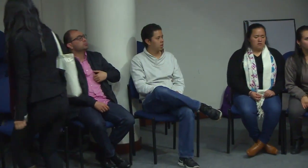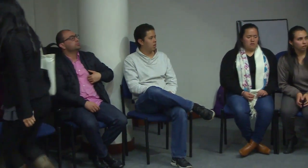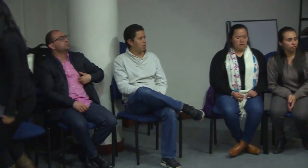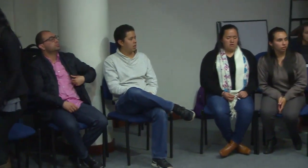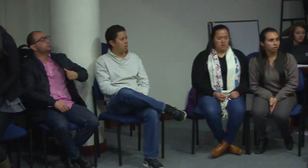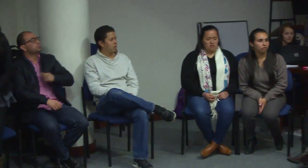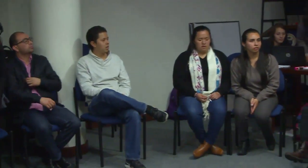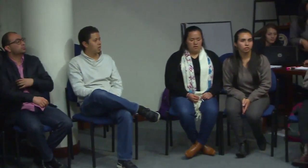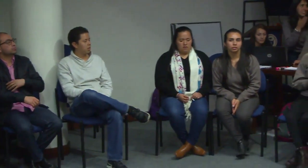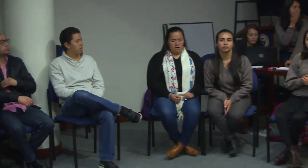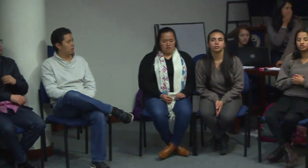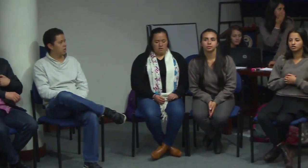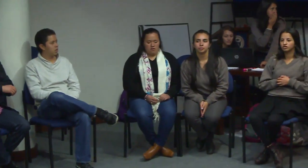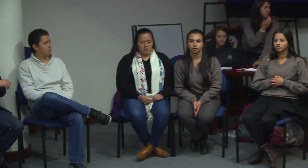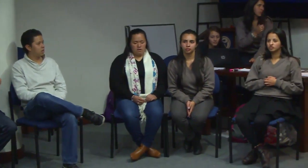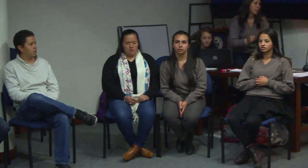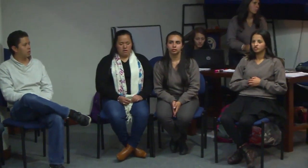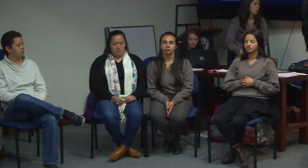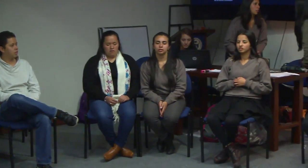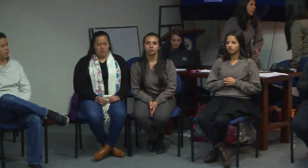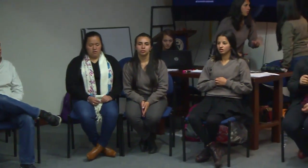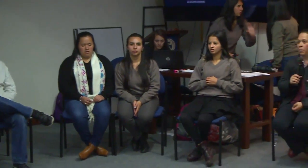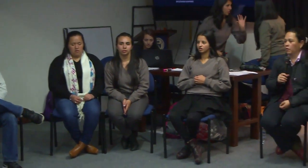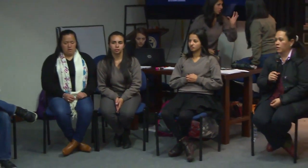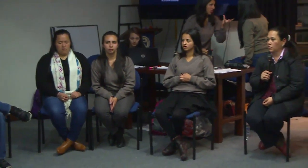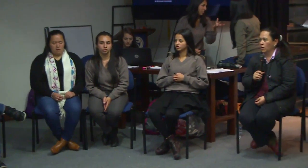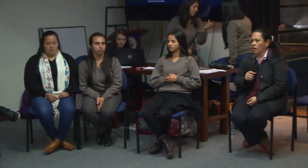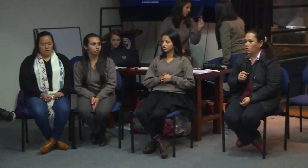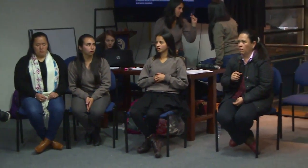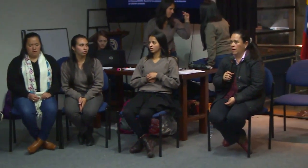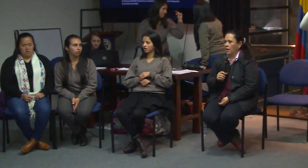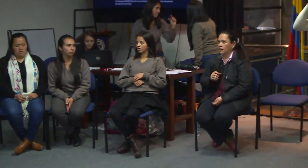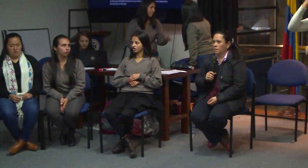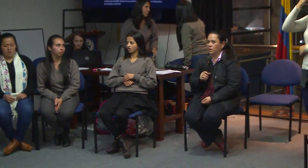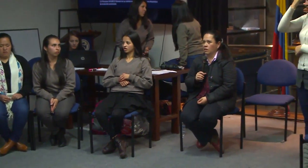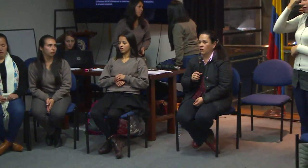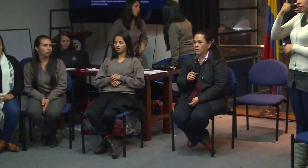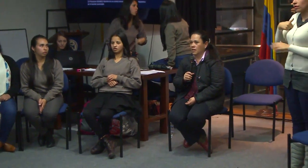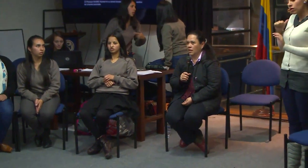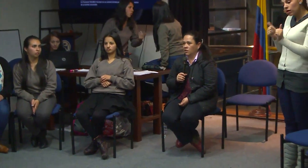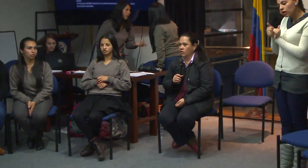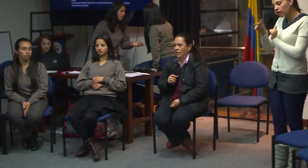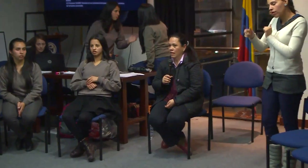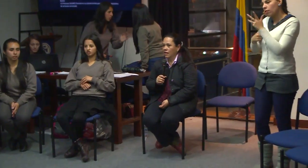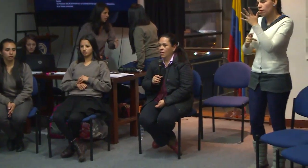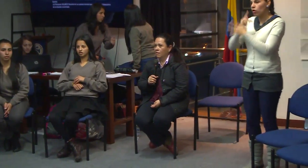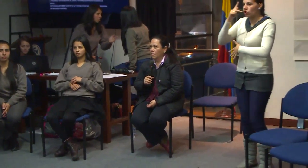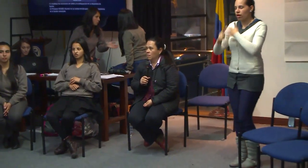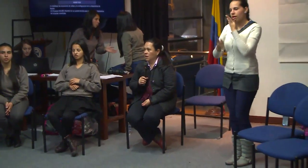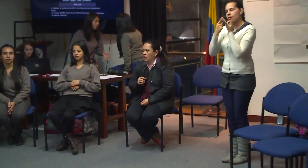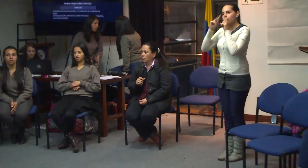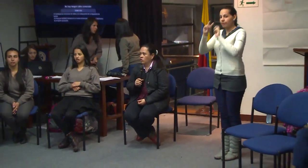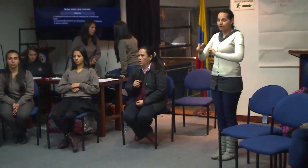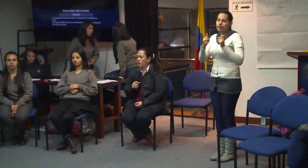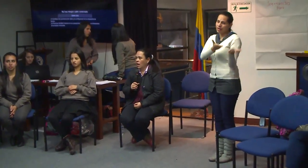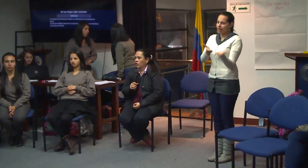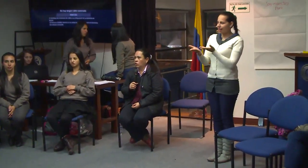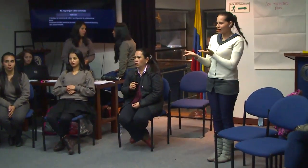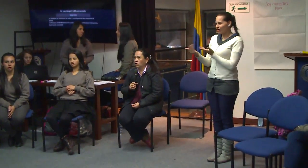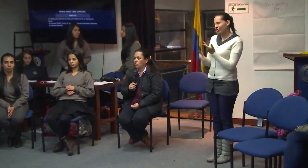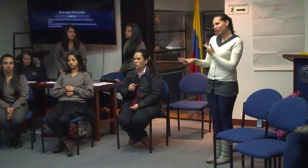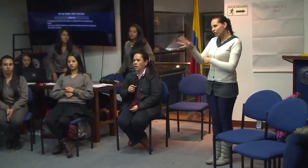Para los que me conocen, soy Marta Pavón, soy la profesora que acompaña este proyecto de investigación. Bienvenidos